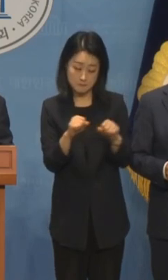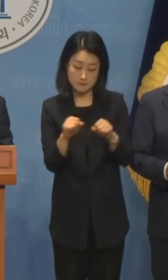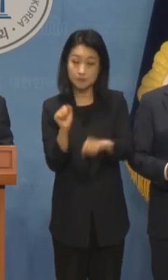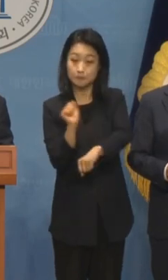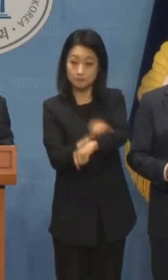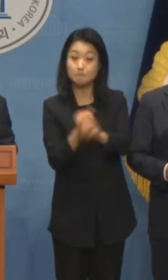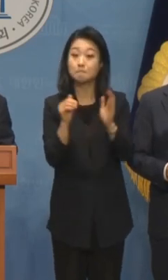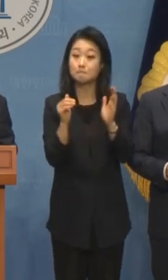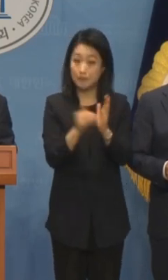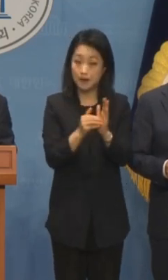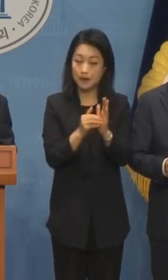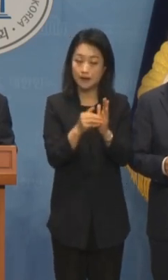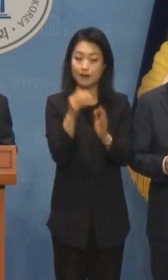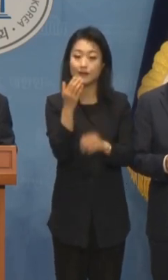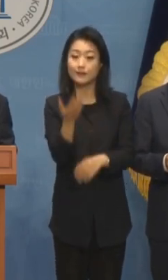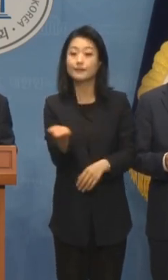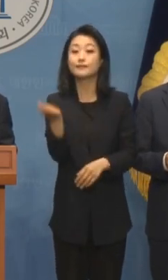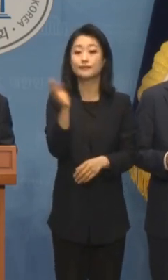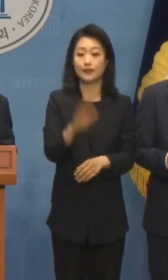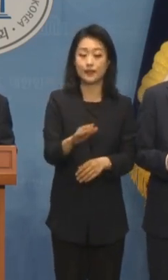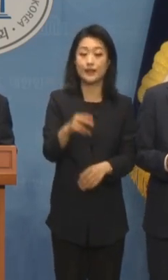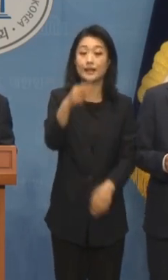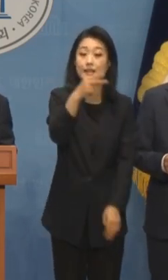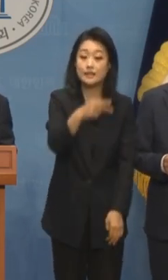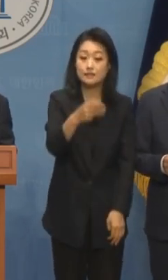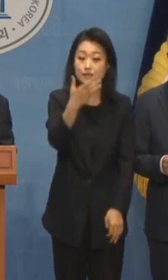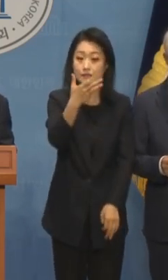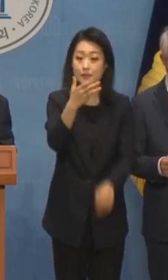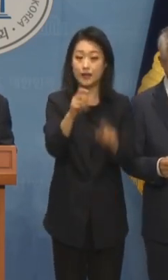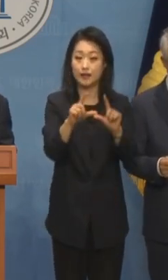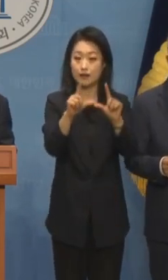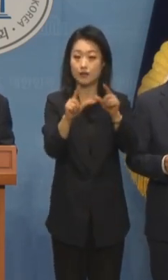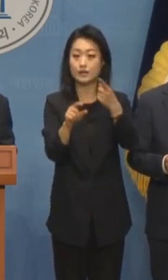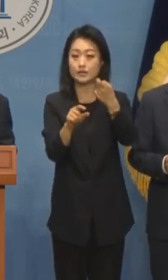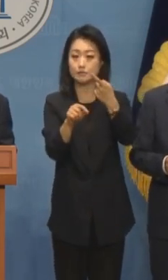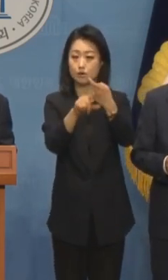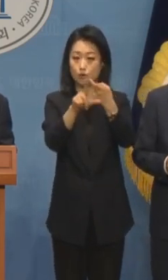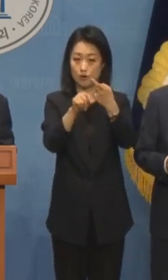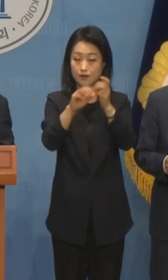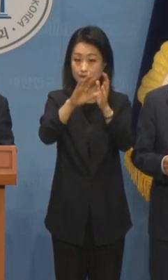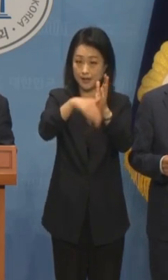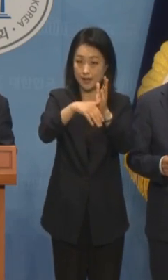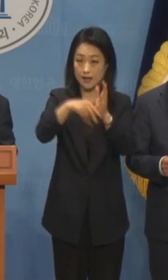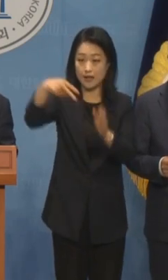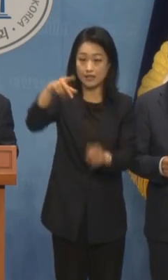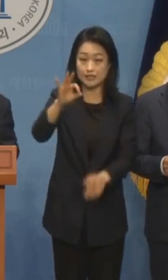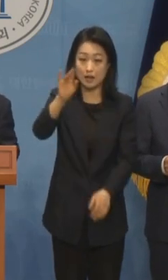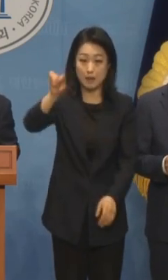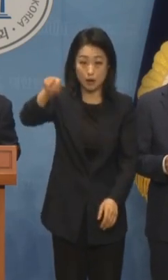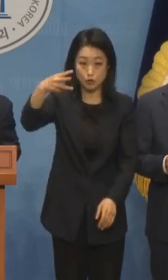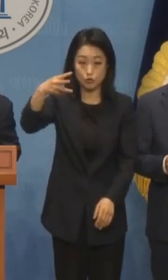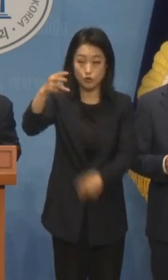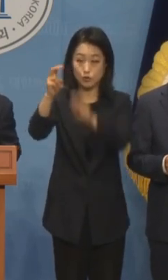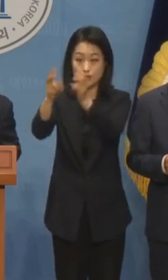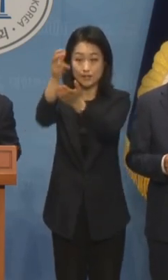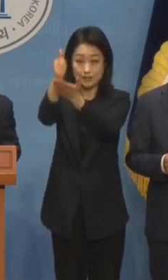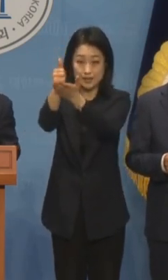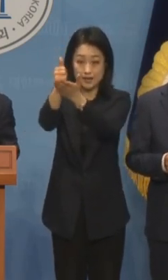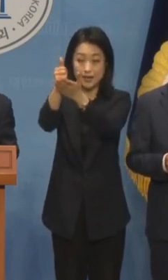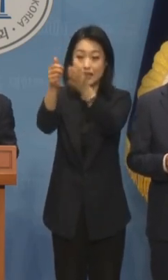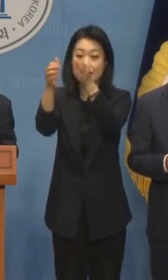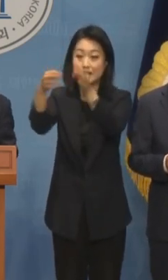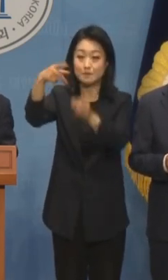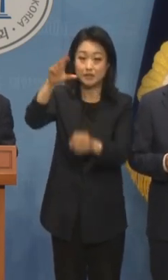진행되었습니다. 그러나 2018년 11월경부터 주 쌍방울의 김성태